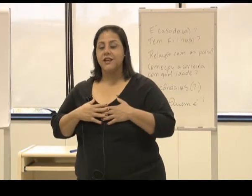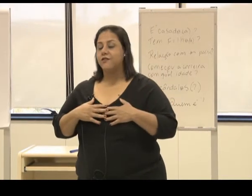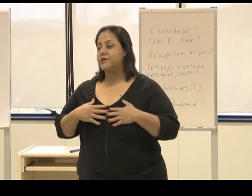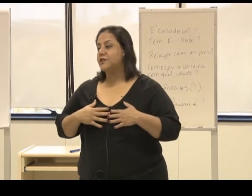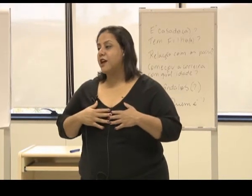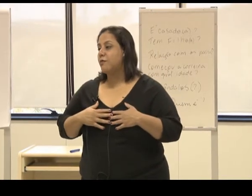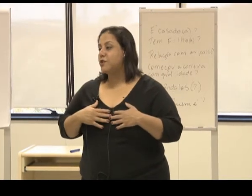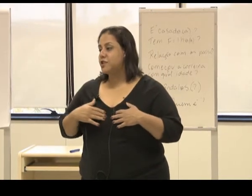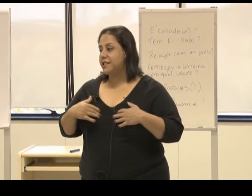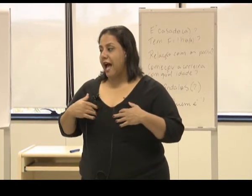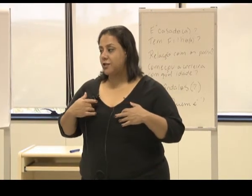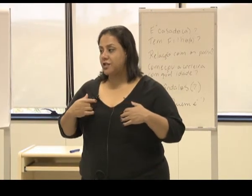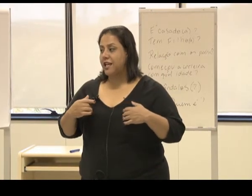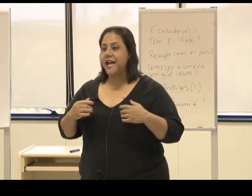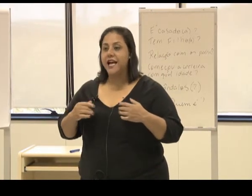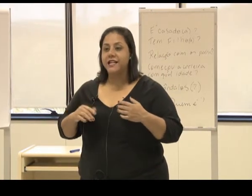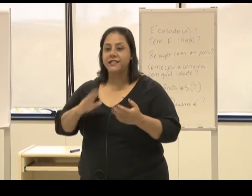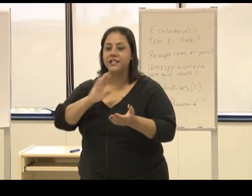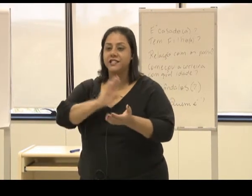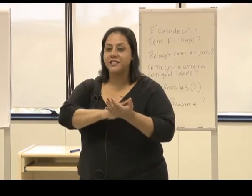vocês ficaram muito agitados.